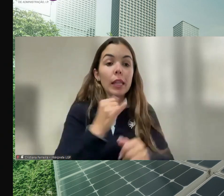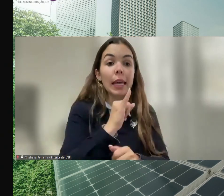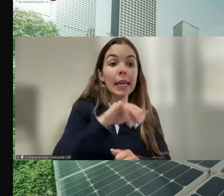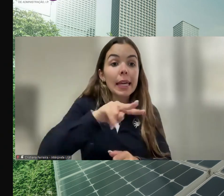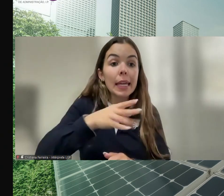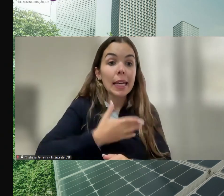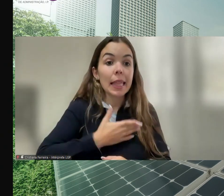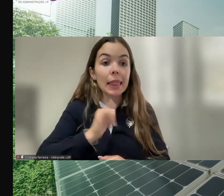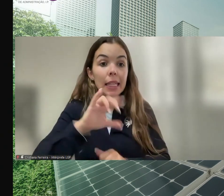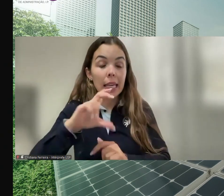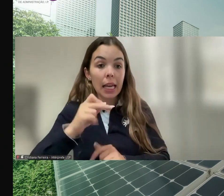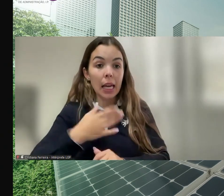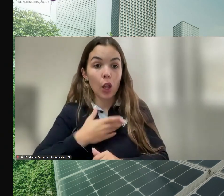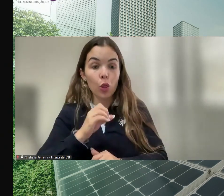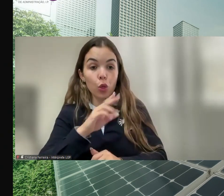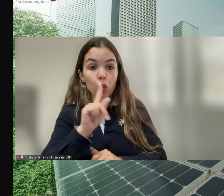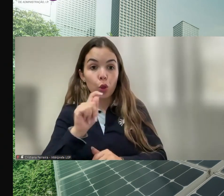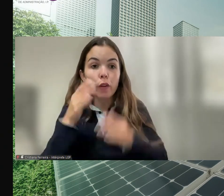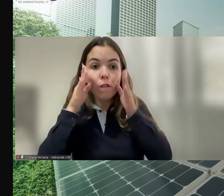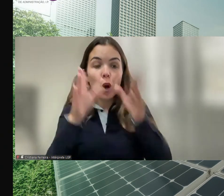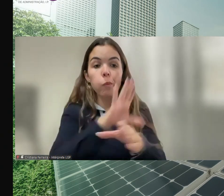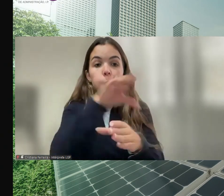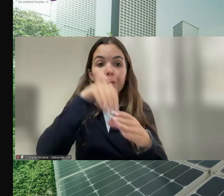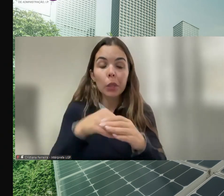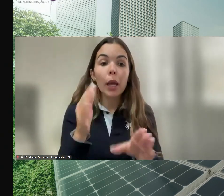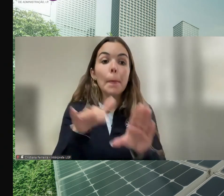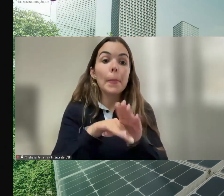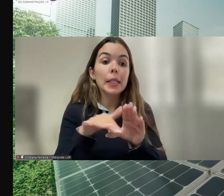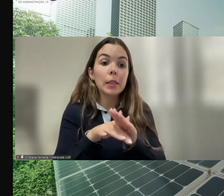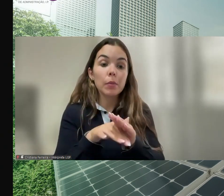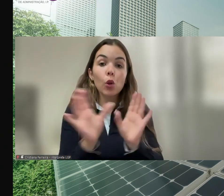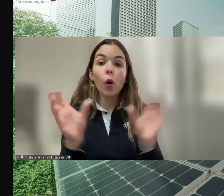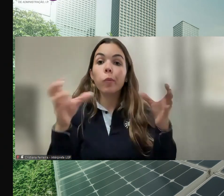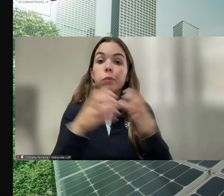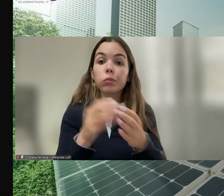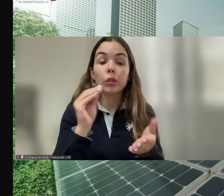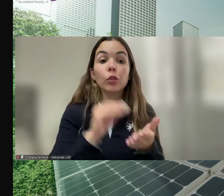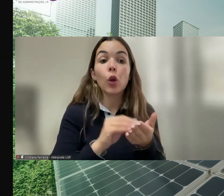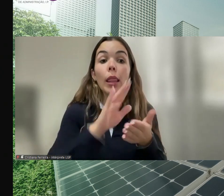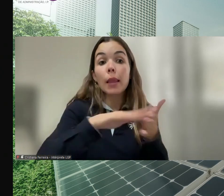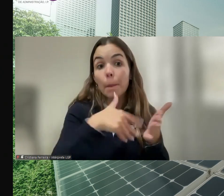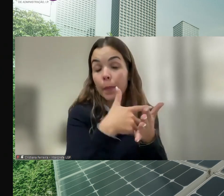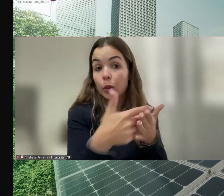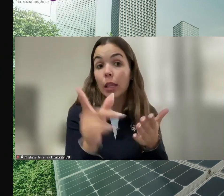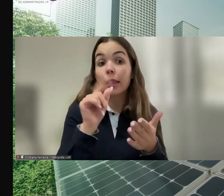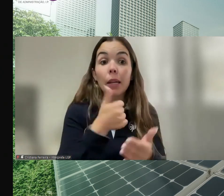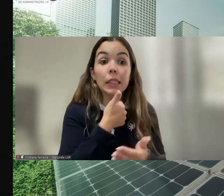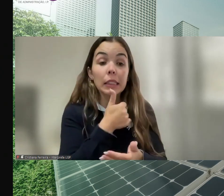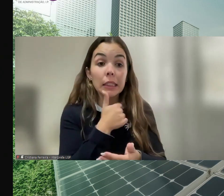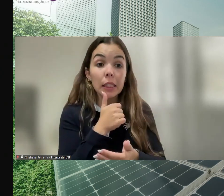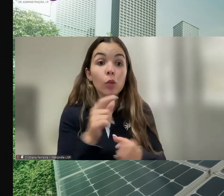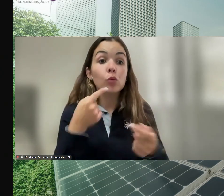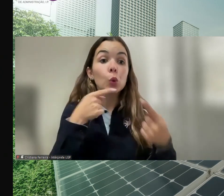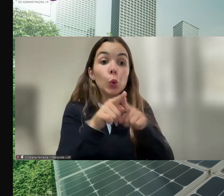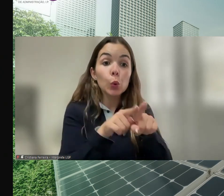foco particular na inclusão e participação de comunidades vulneráveis no planeamento e tomada de decisão relativamente a